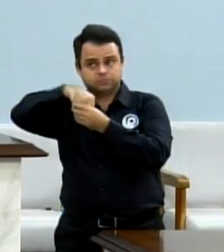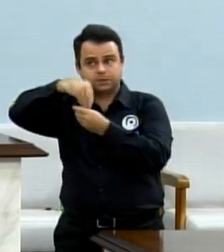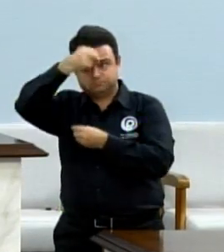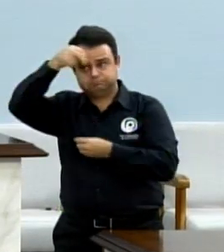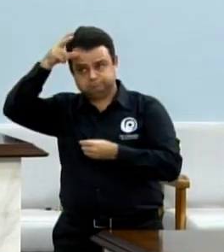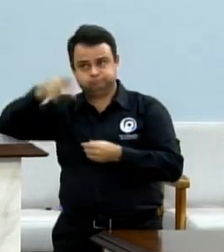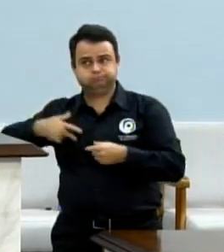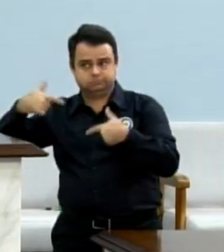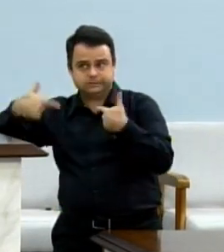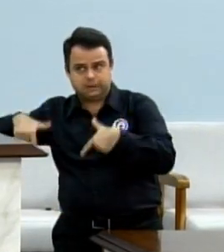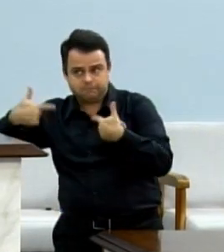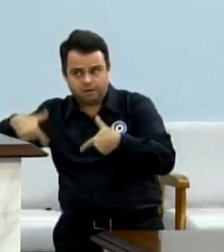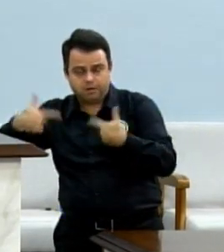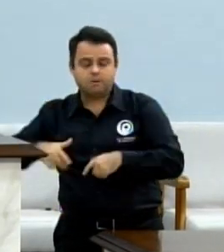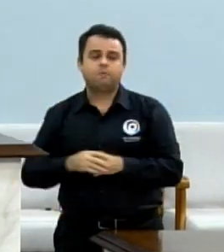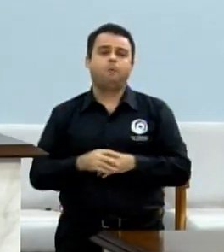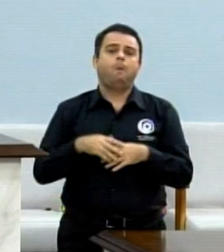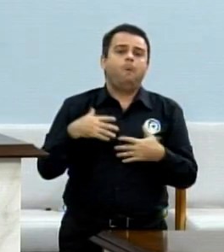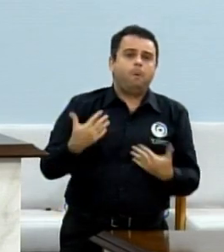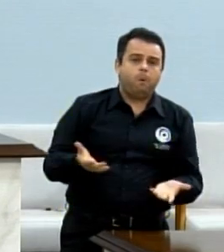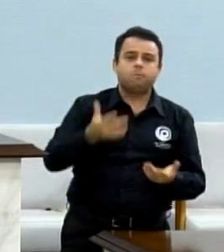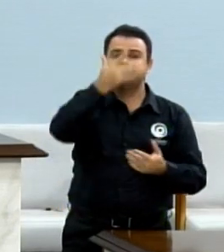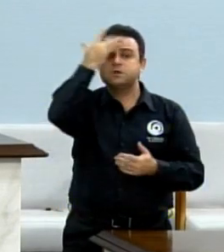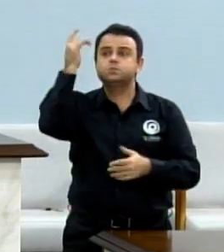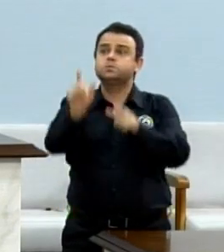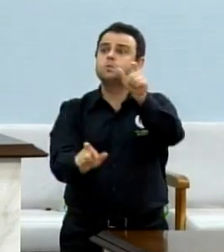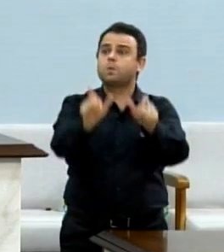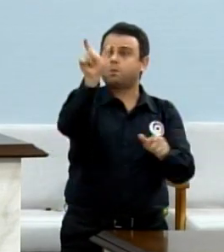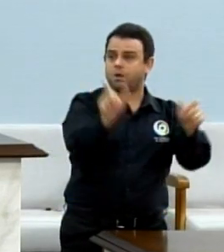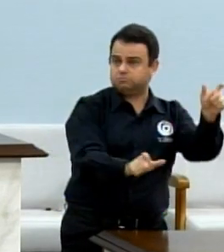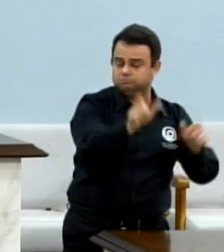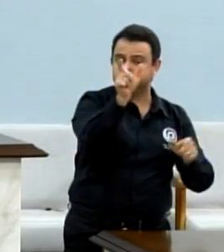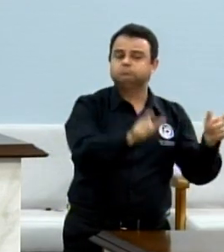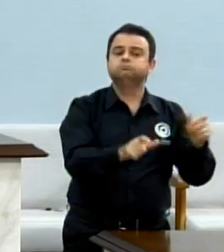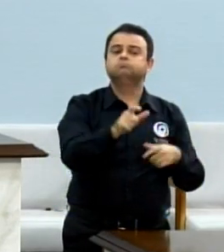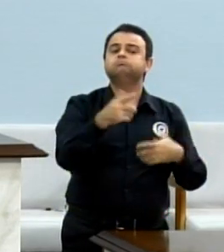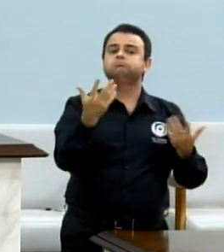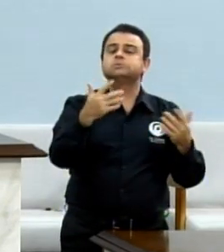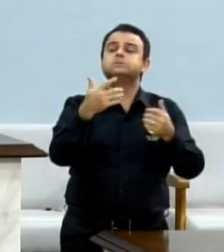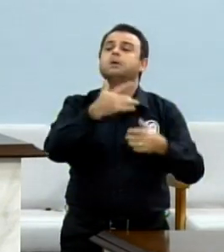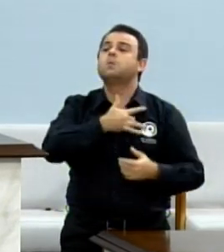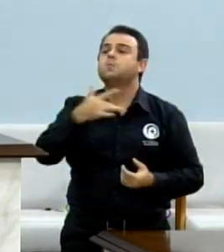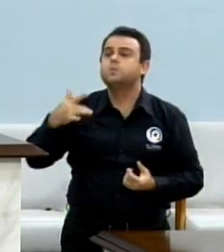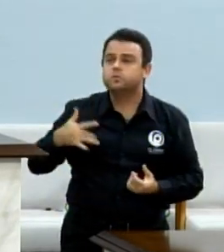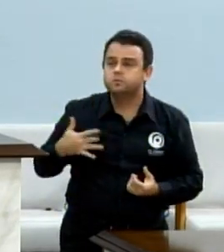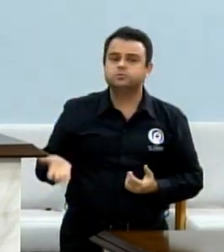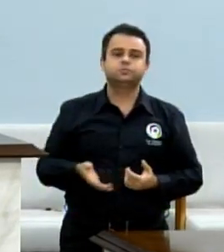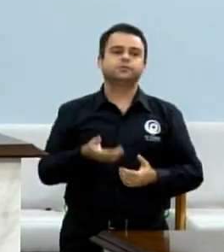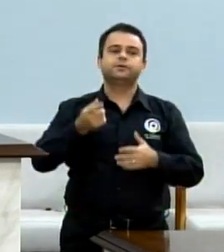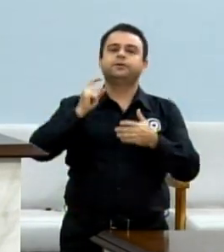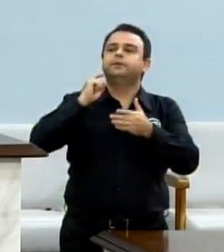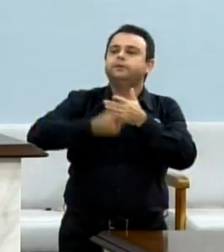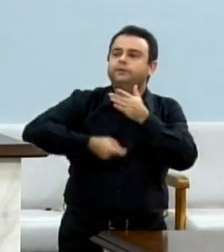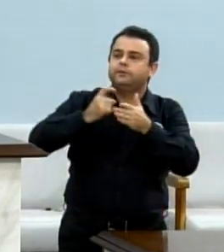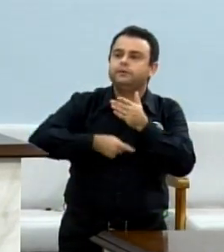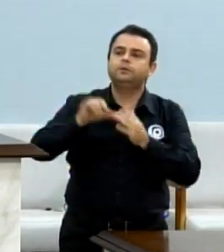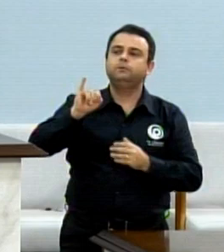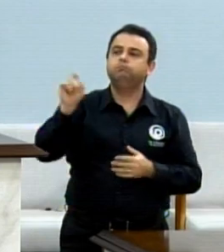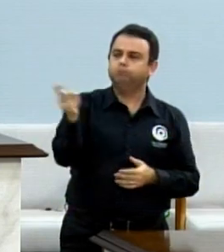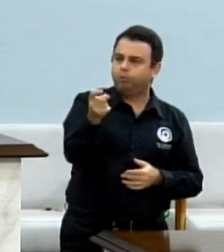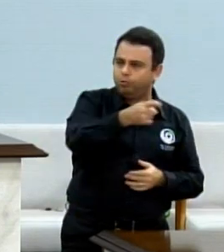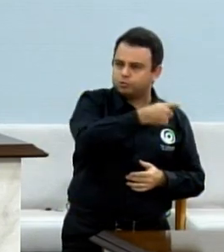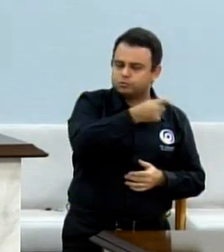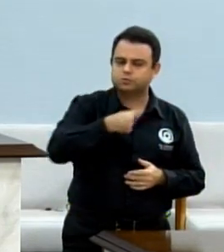para o universo da prefeitura, seja dos colaboradores, seja dos munícipes. Nós temos aqui dados de saúde, nós temos dados tributários, nós temos